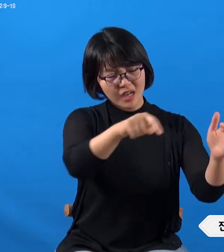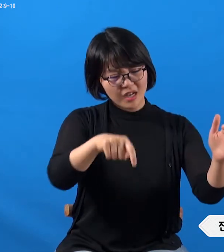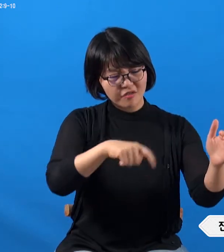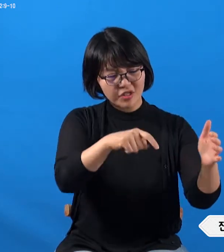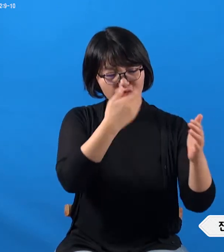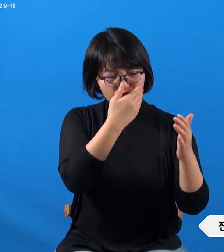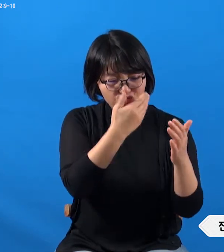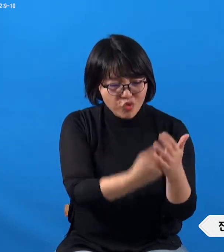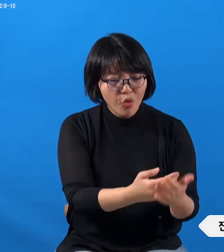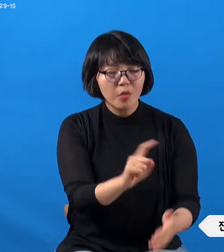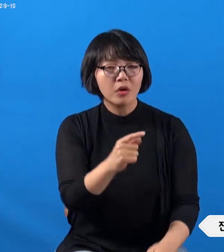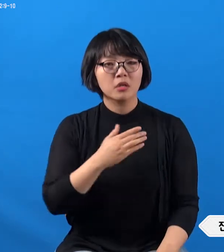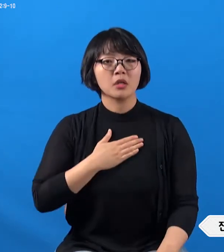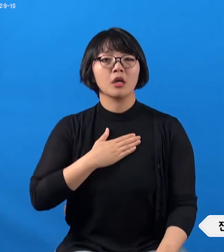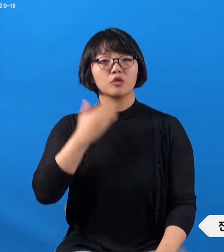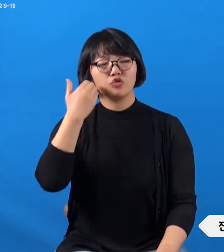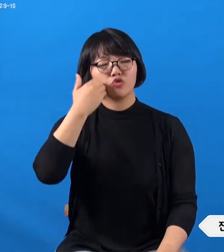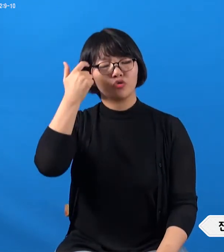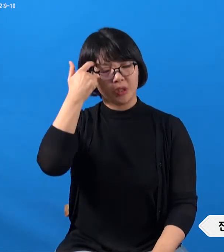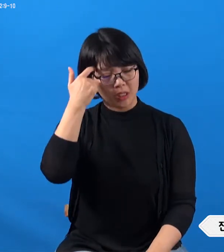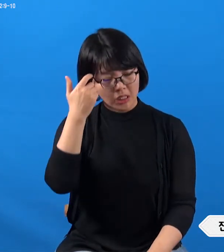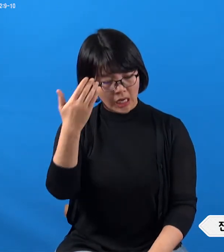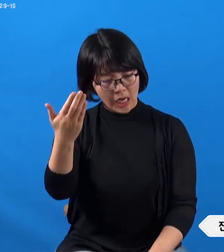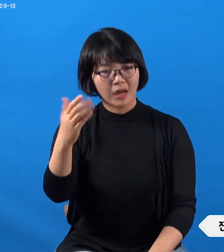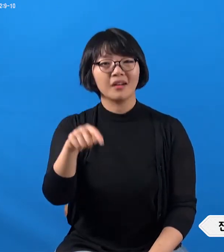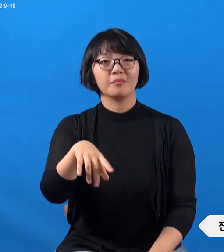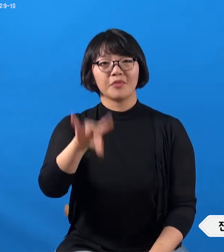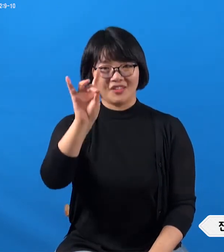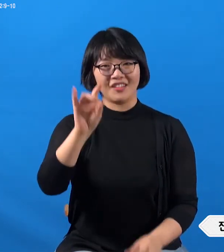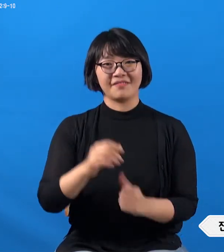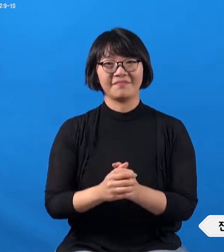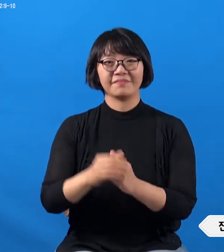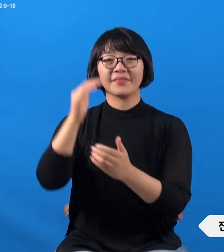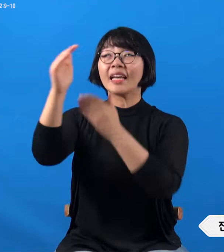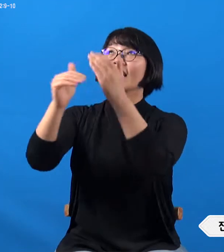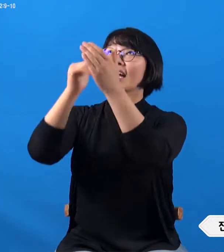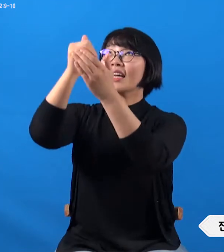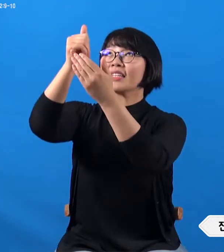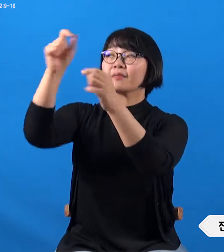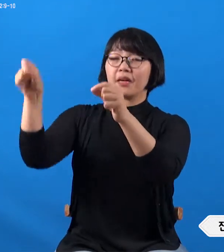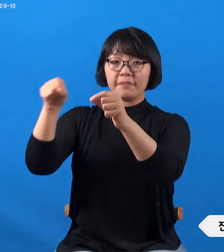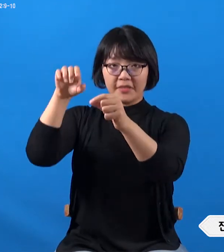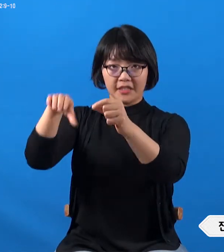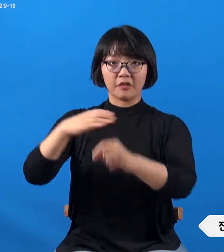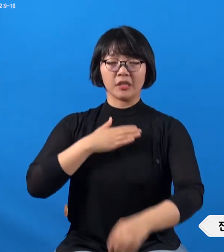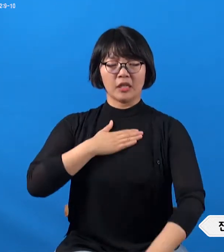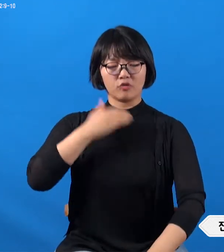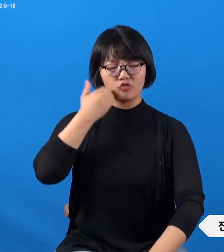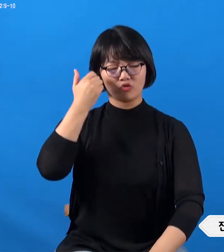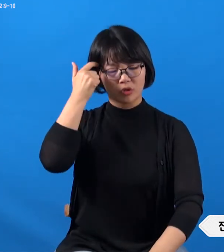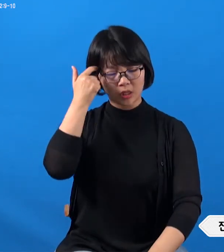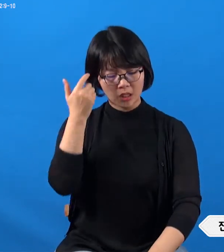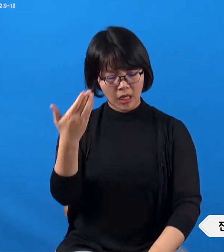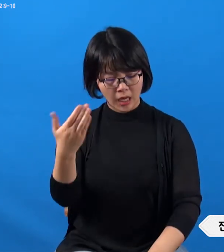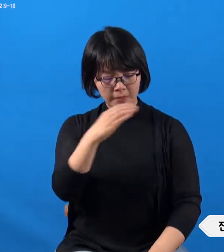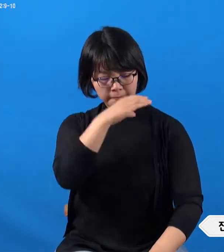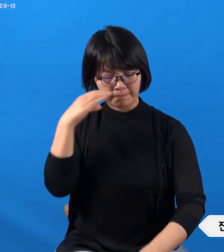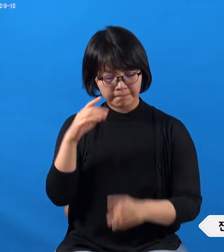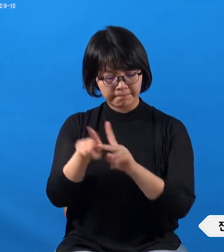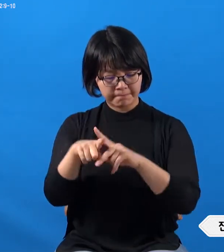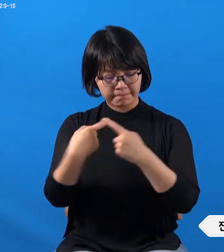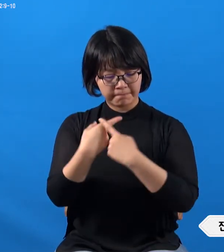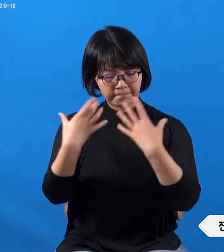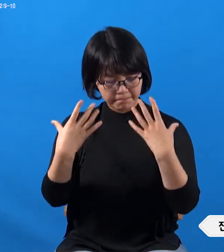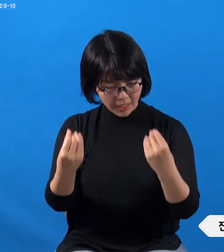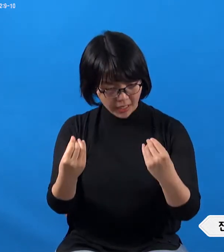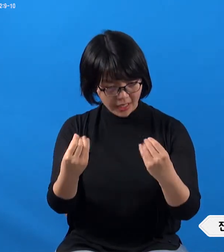누구인가라는 질문이고, 이 나는 누구인가라는 질문이 하나님 앞에서 나에 대한 이해로 바르게 인식될 때